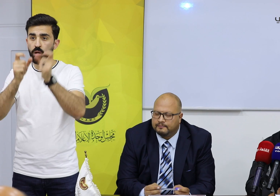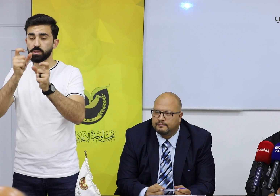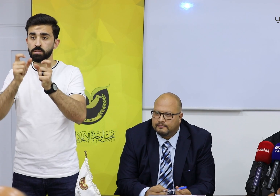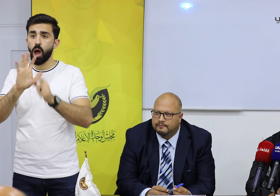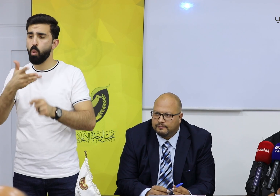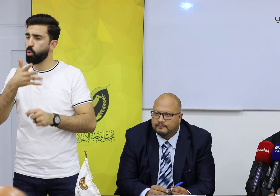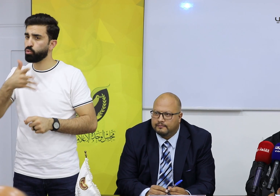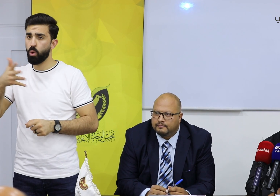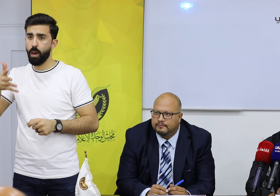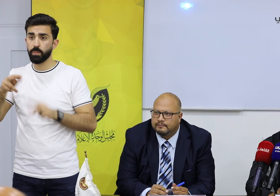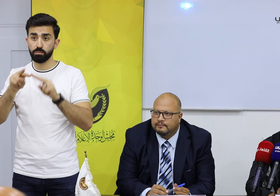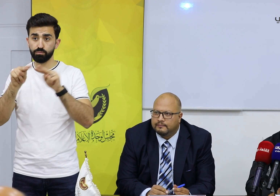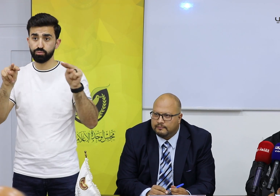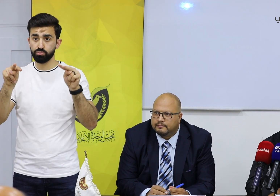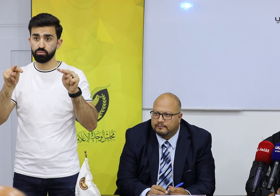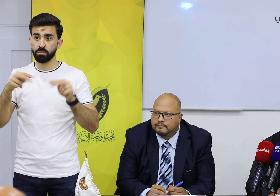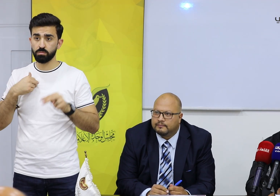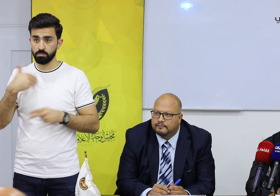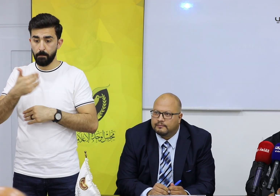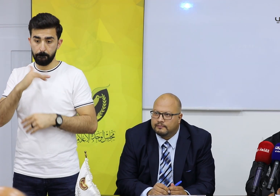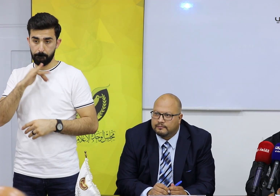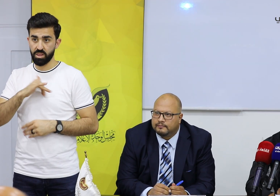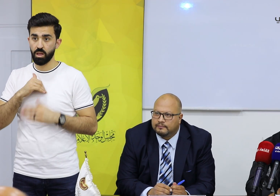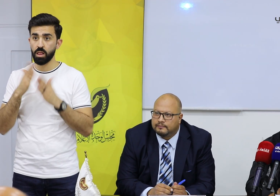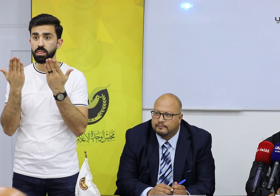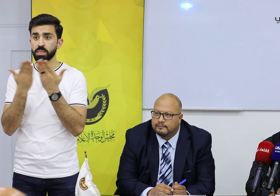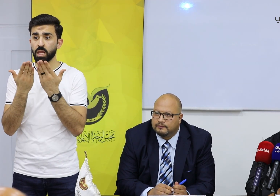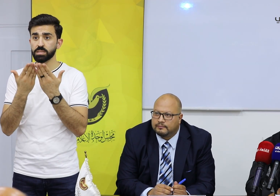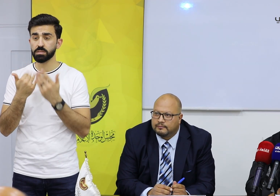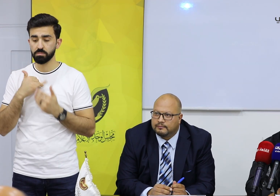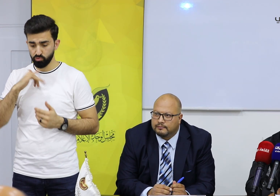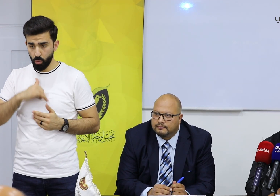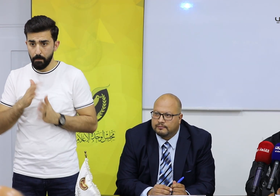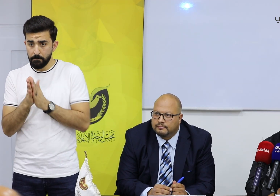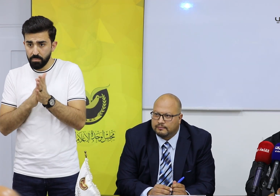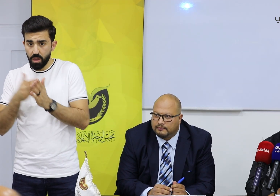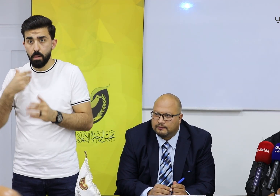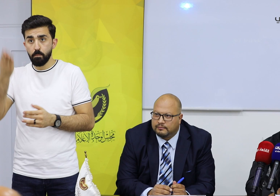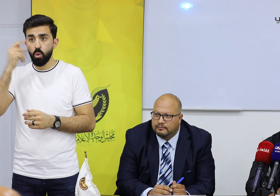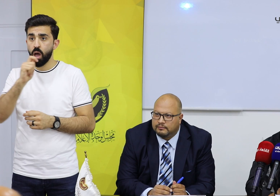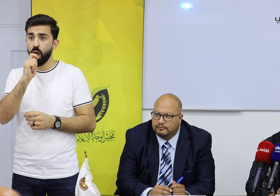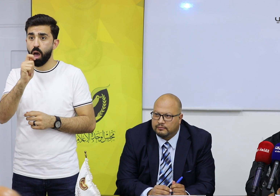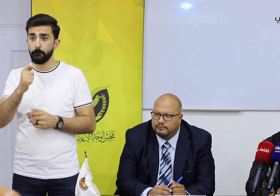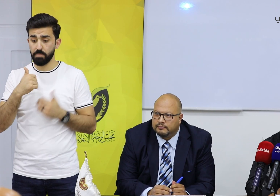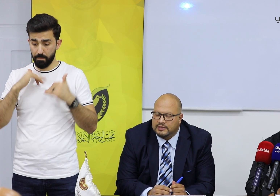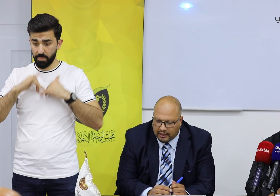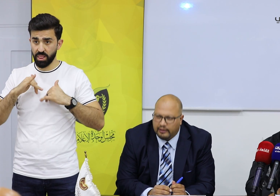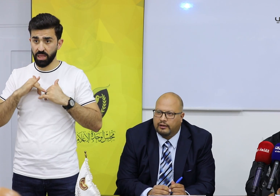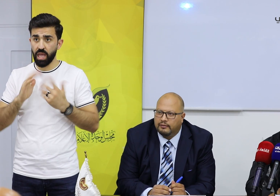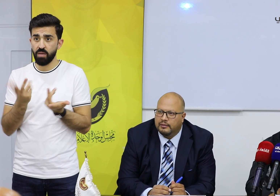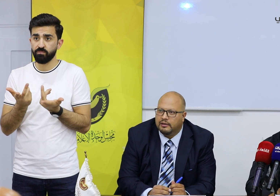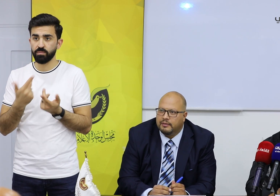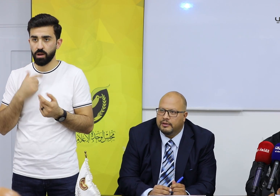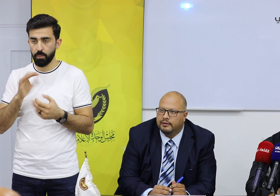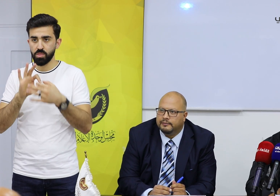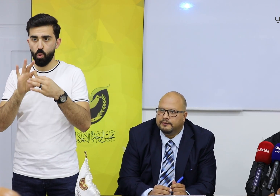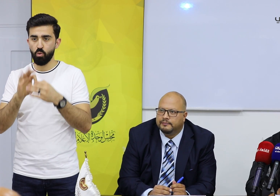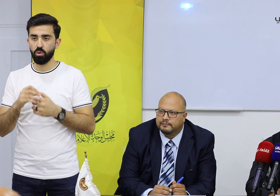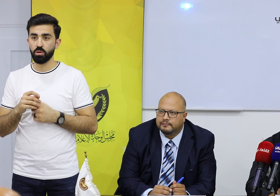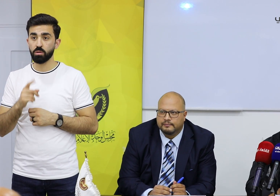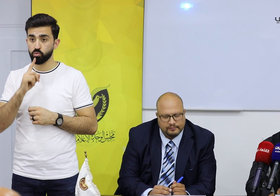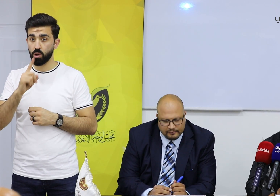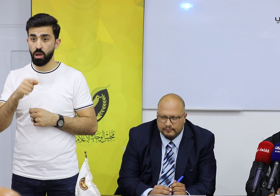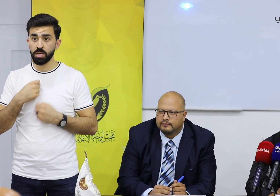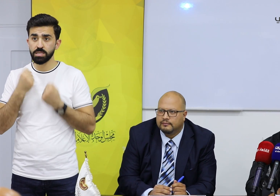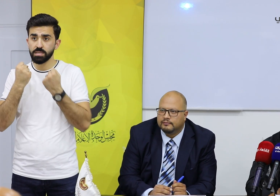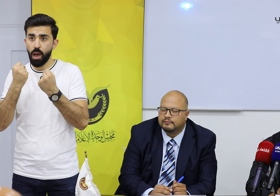الاشخاص او الطلاب اللي بده يدرس عنده رغبه عنده موهبه الاعلام يصير يدرس. صحيح. يعني ما